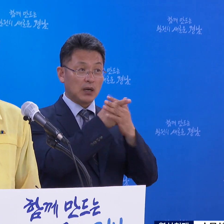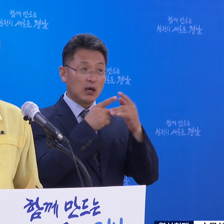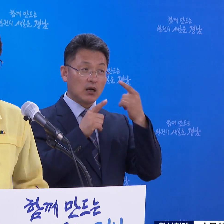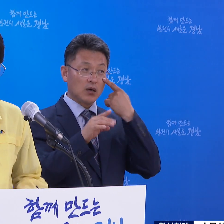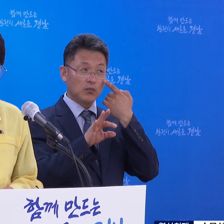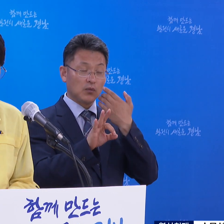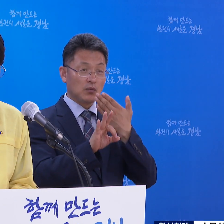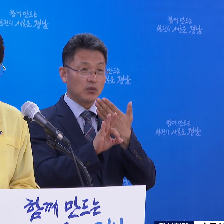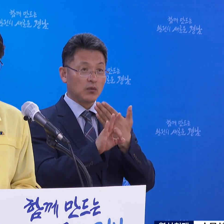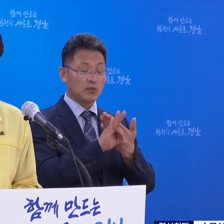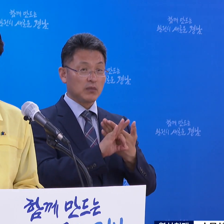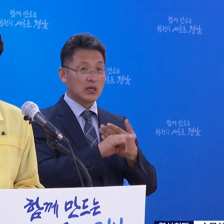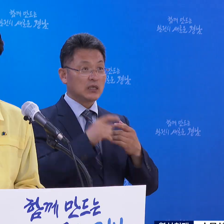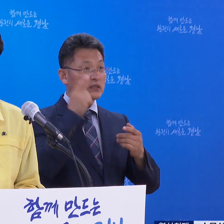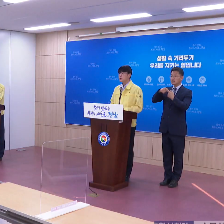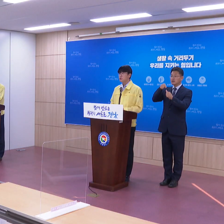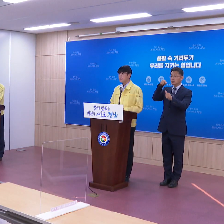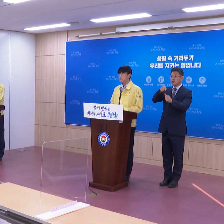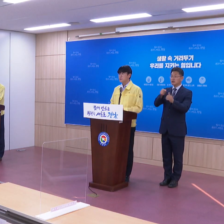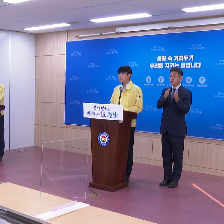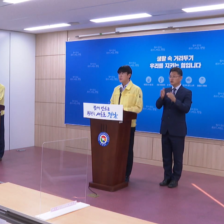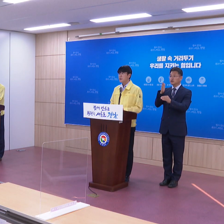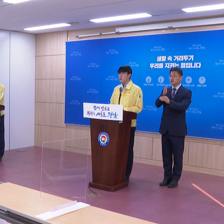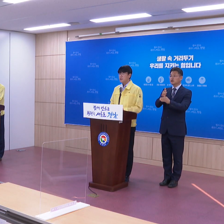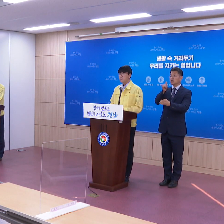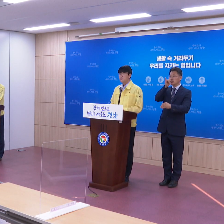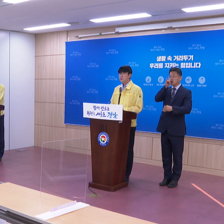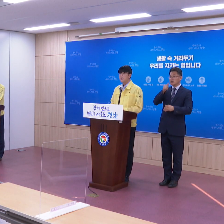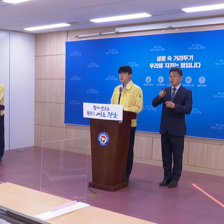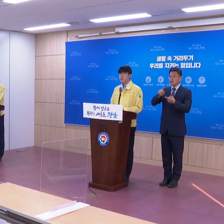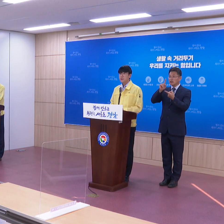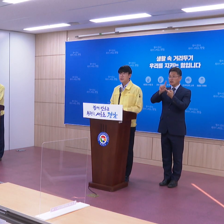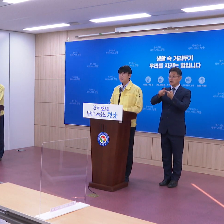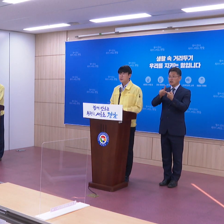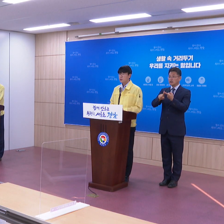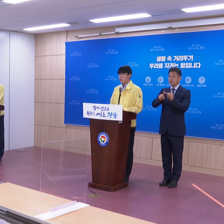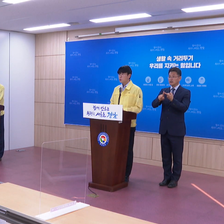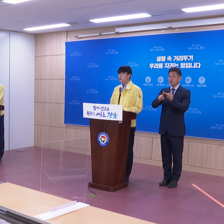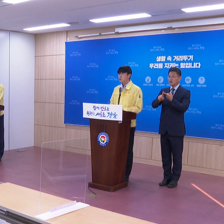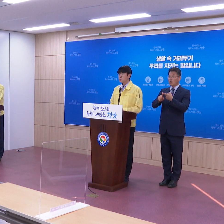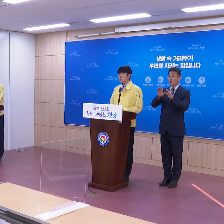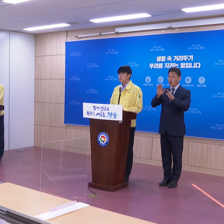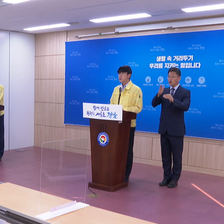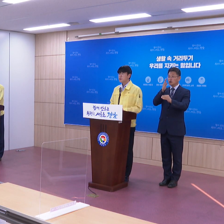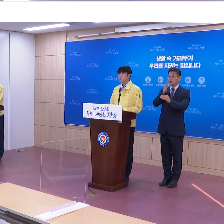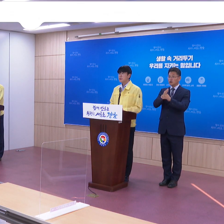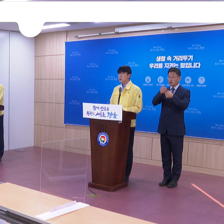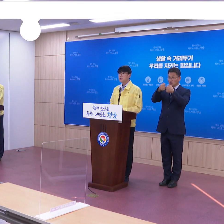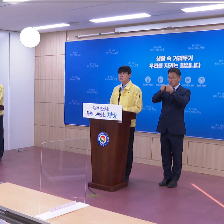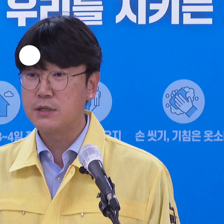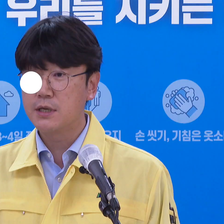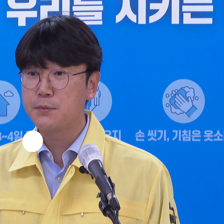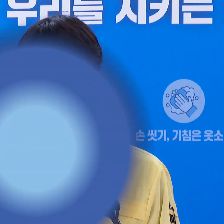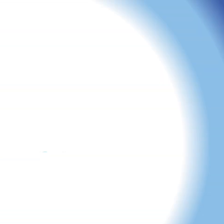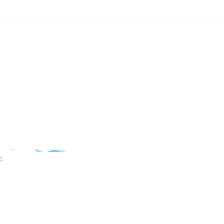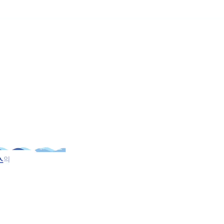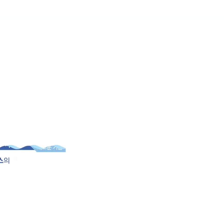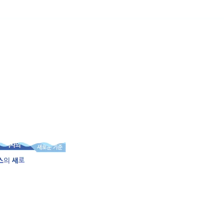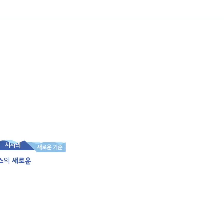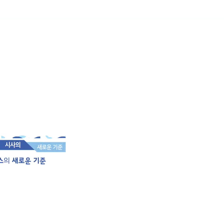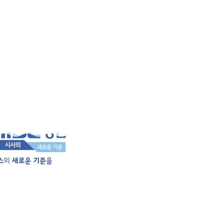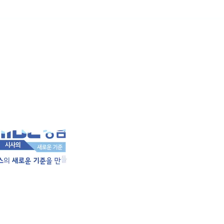않았지만 엄중한 상황을 고려해 격상을 할지도 검토하고 있다고 밝혔습니다 mbc 뉴스 이상입니다